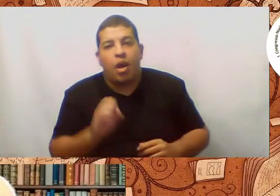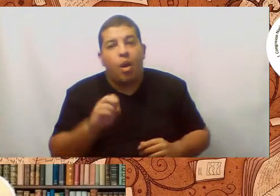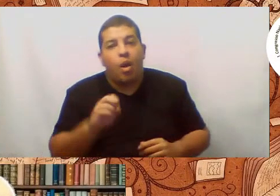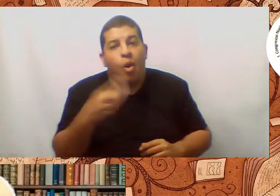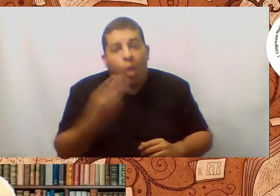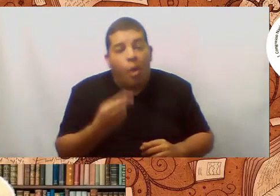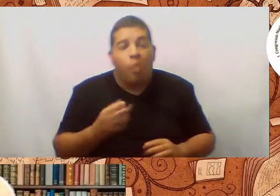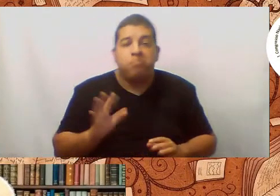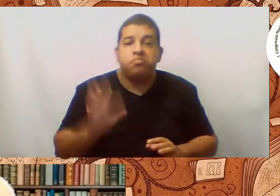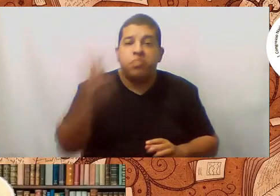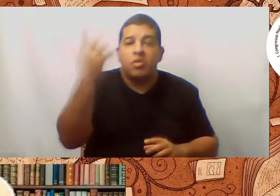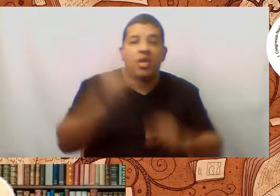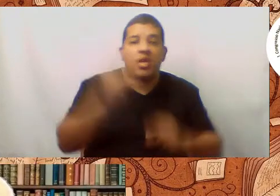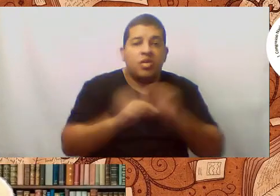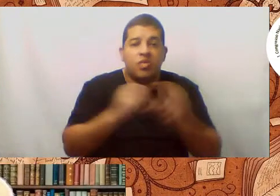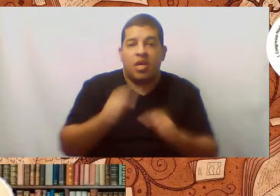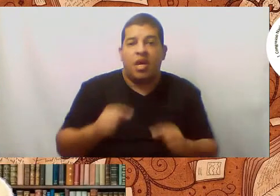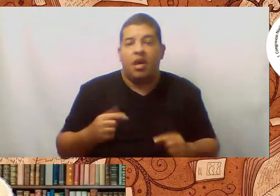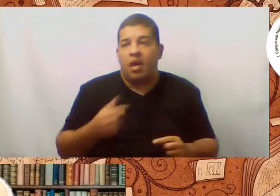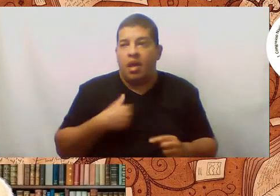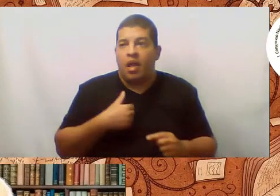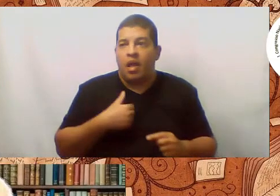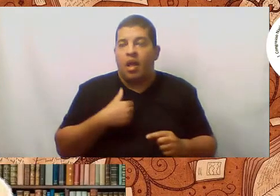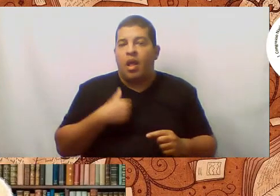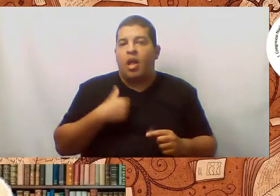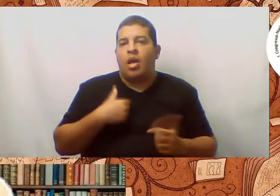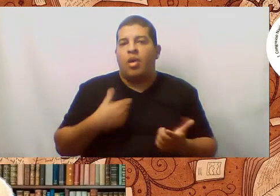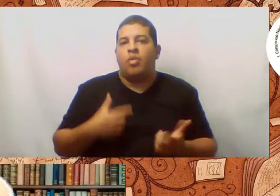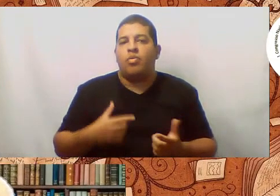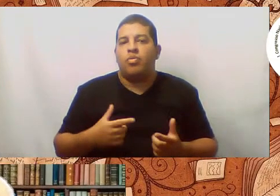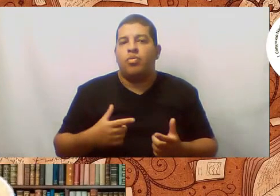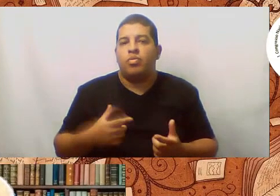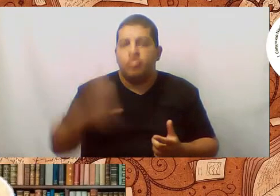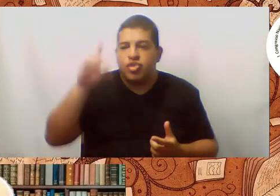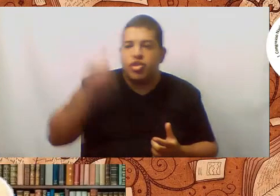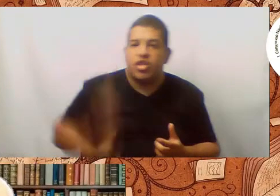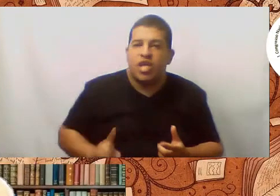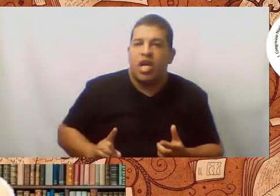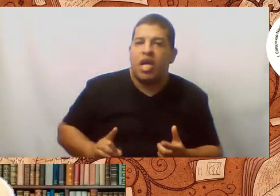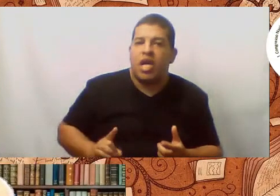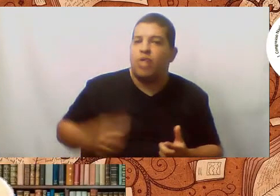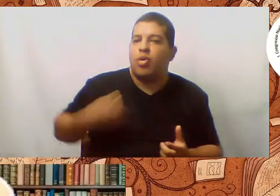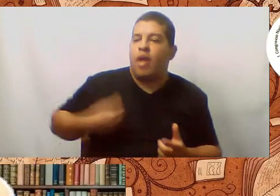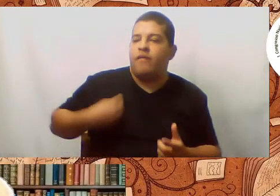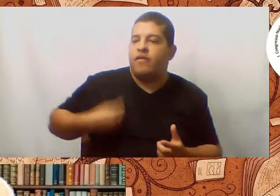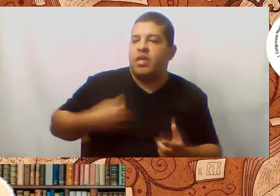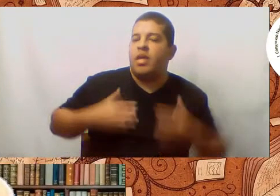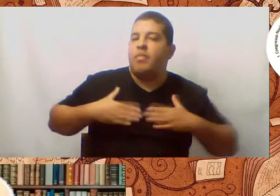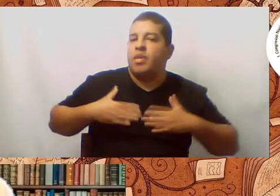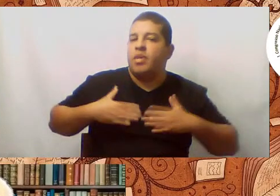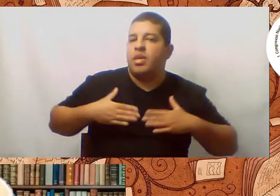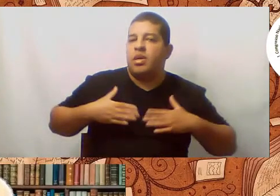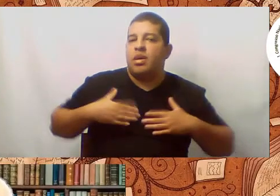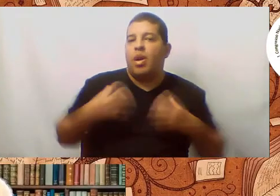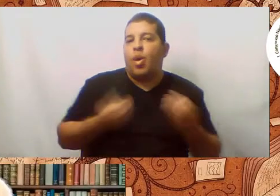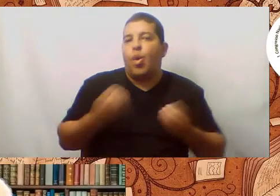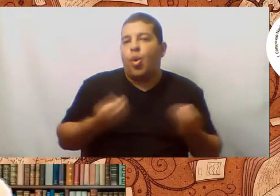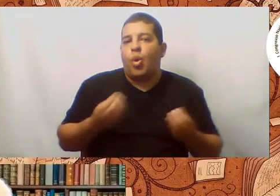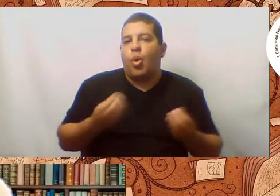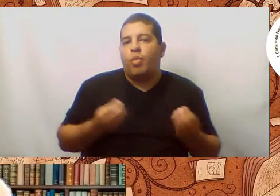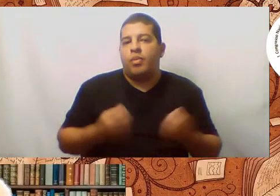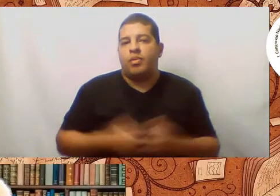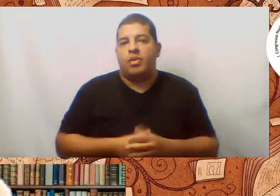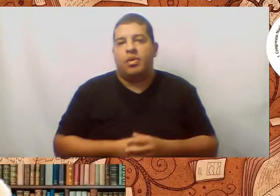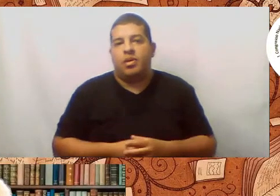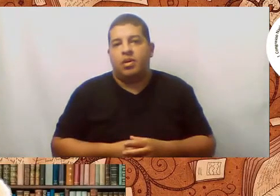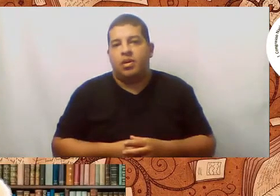sua orientação, acredita-se ter mais direitos pela própria condição? Olha, o